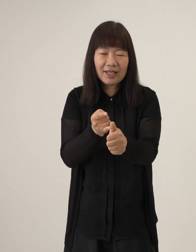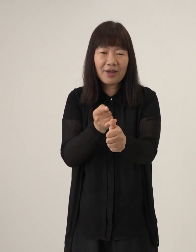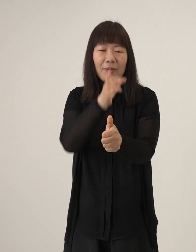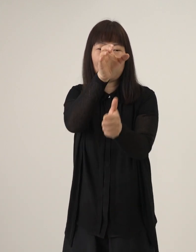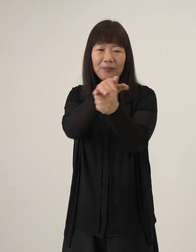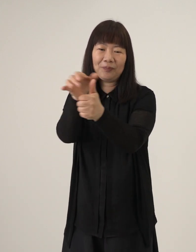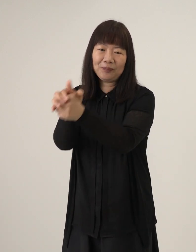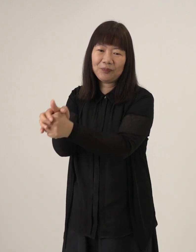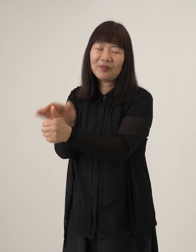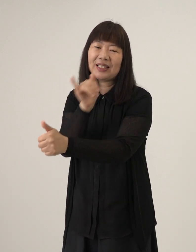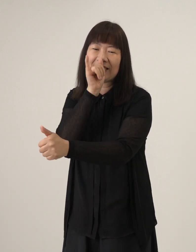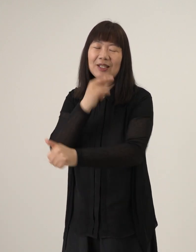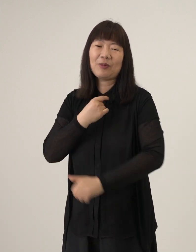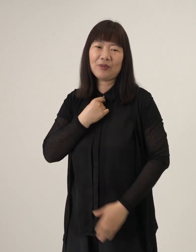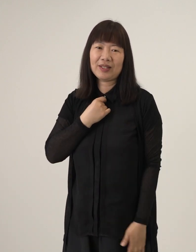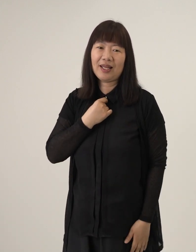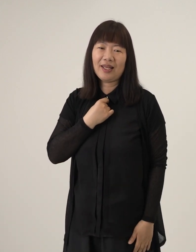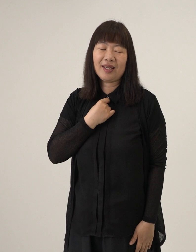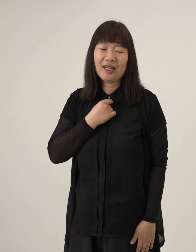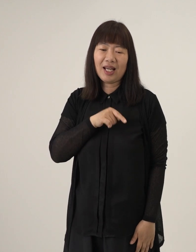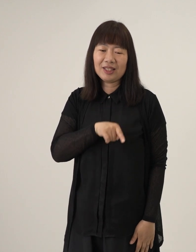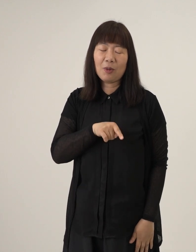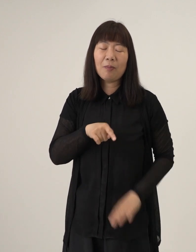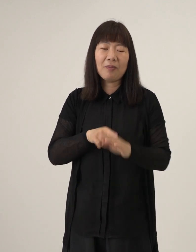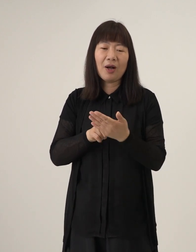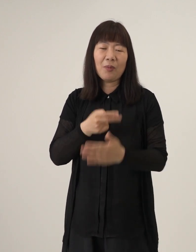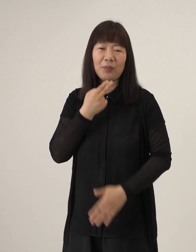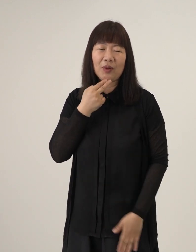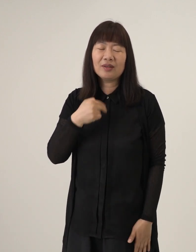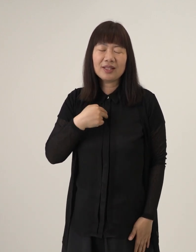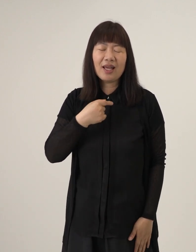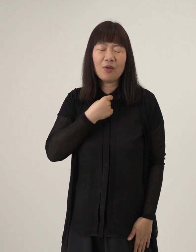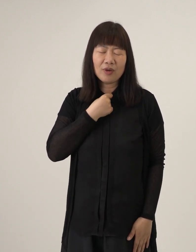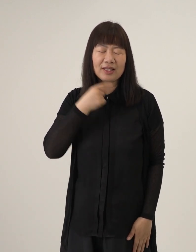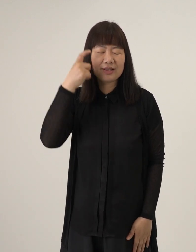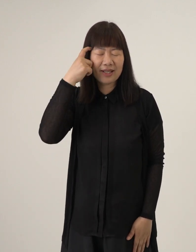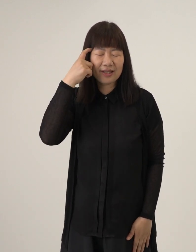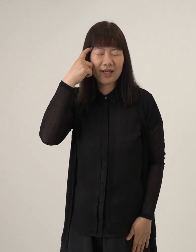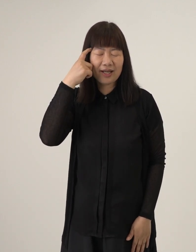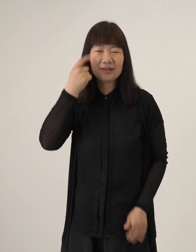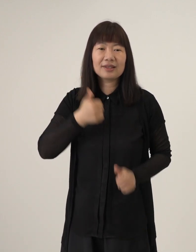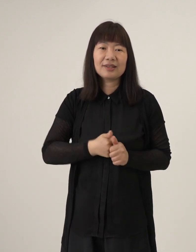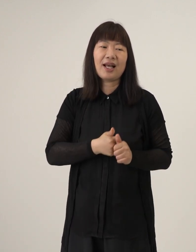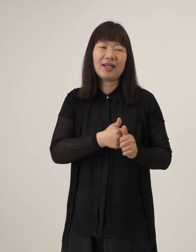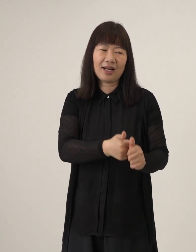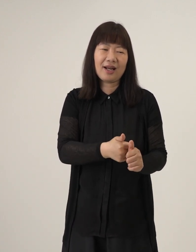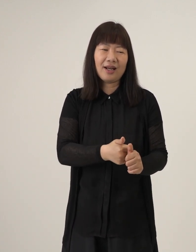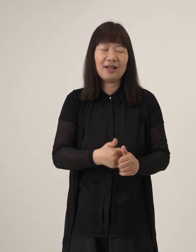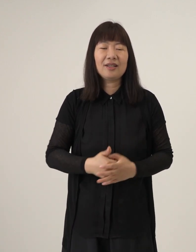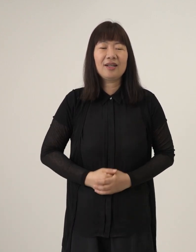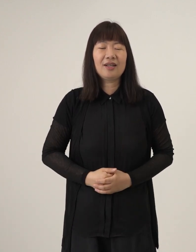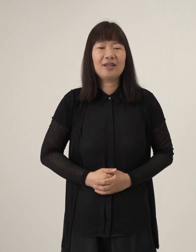감동이 없으면요, 내 판단대로, 내 질서대로, 내